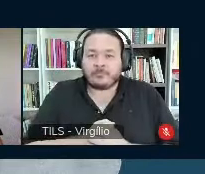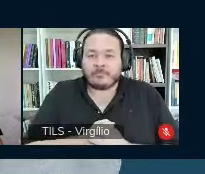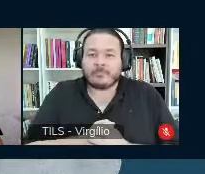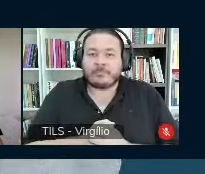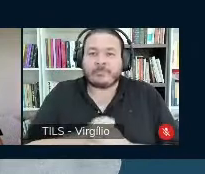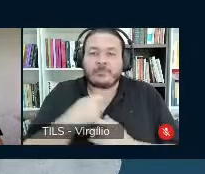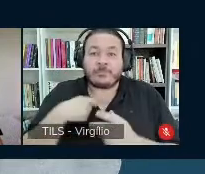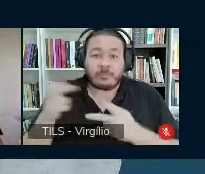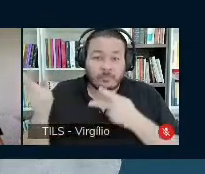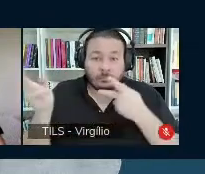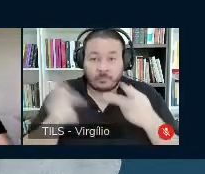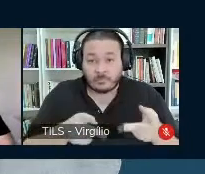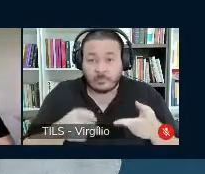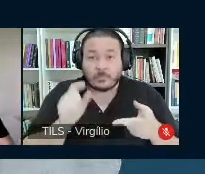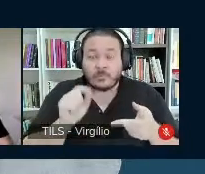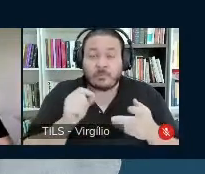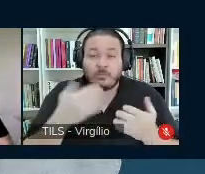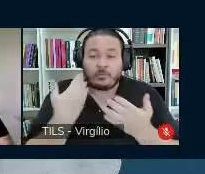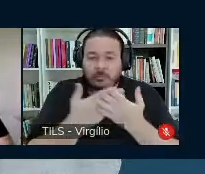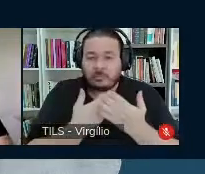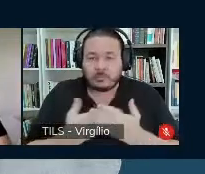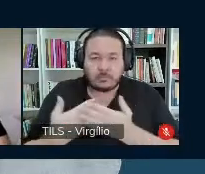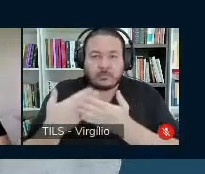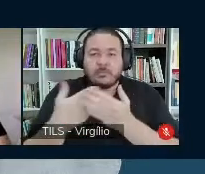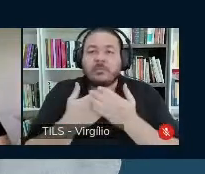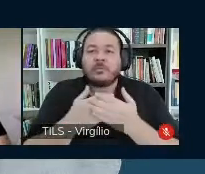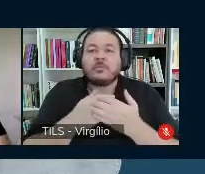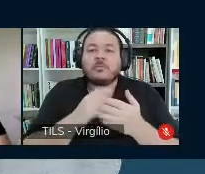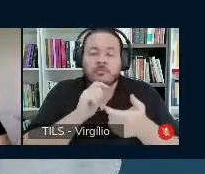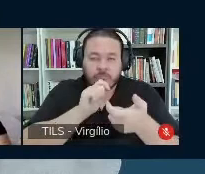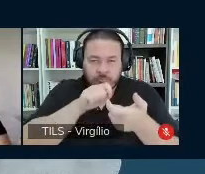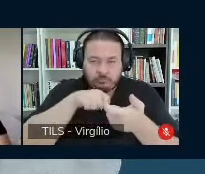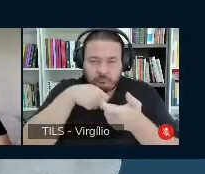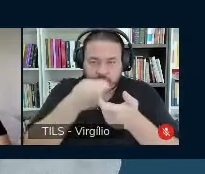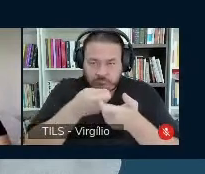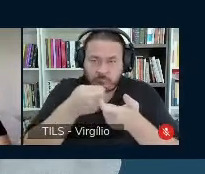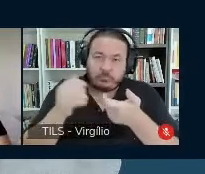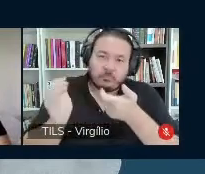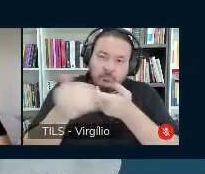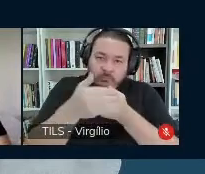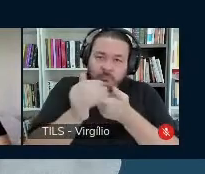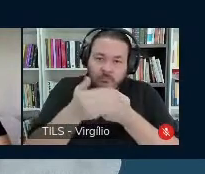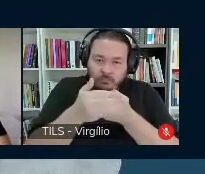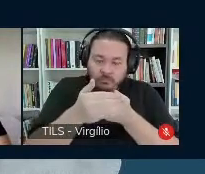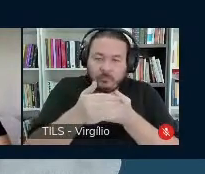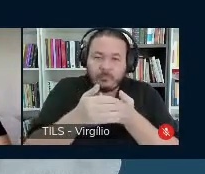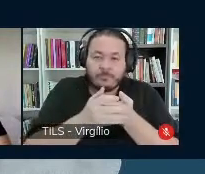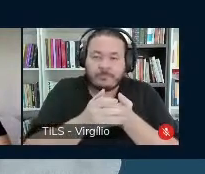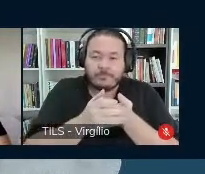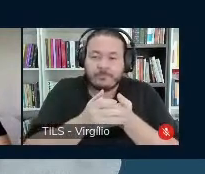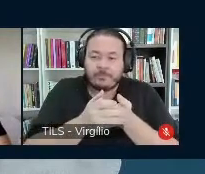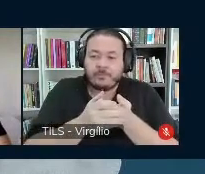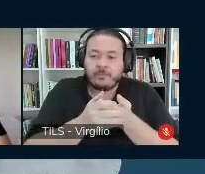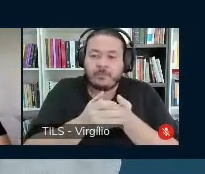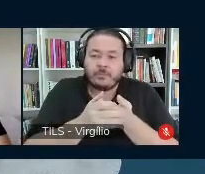como pressuposto estudos de sinais termos pelas vias da